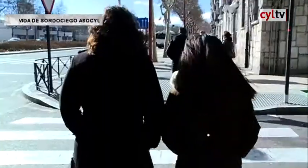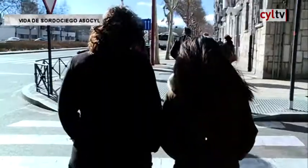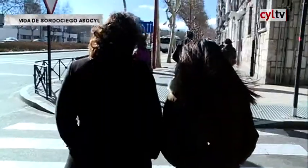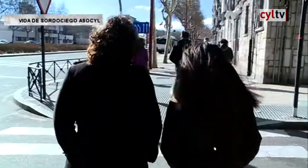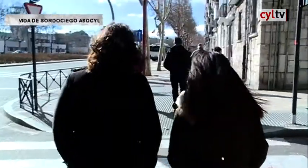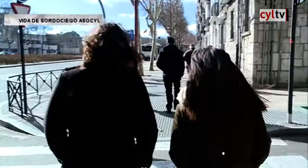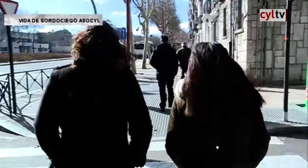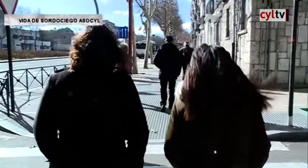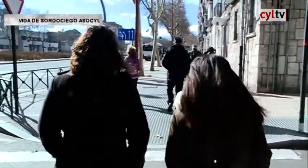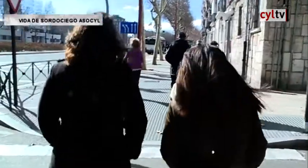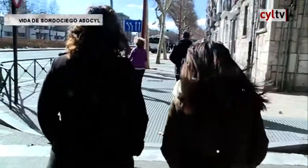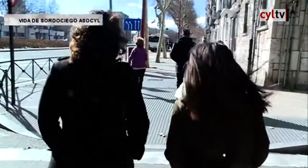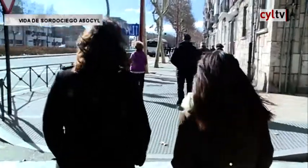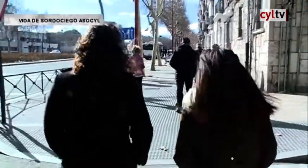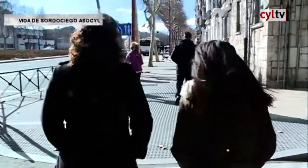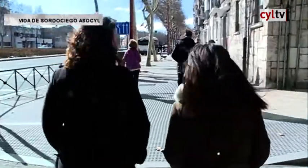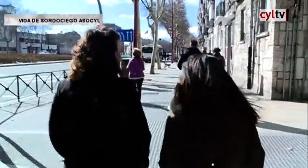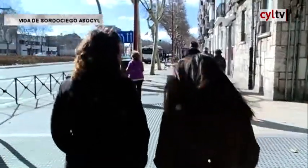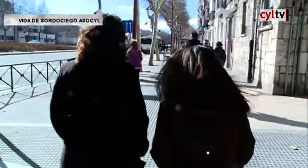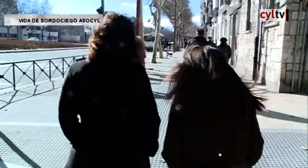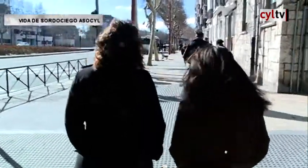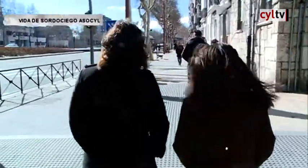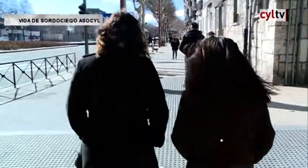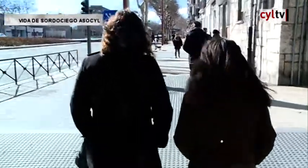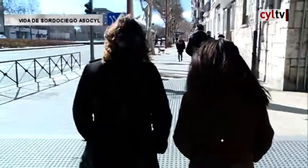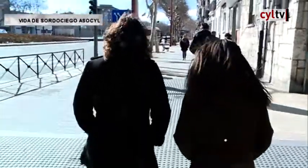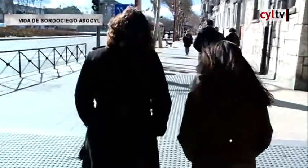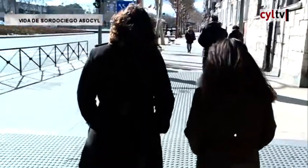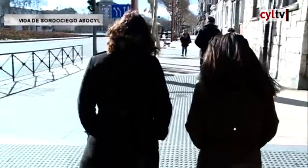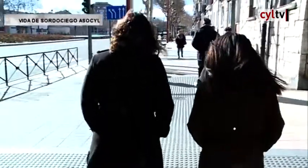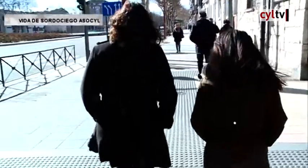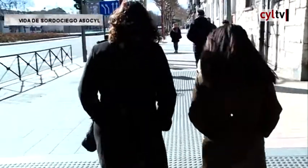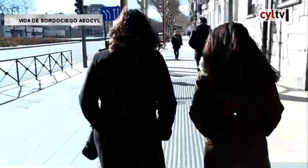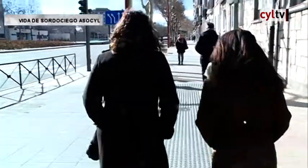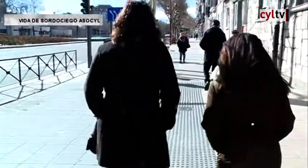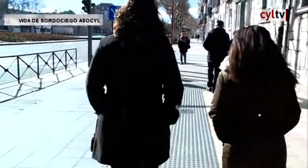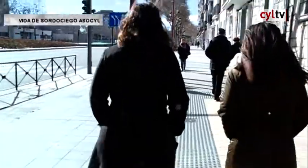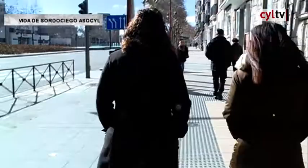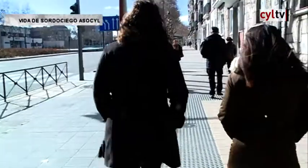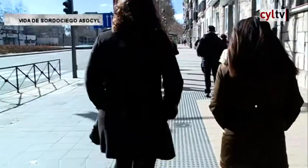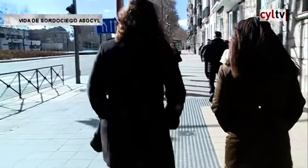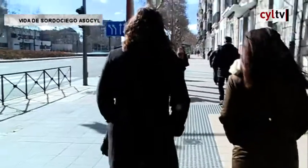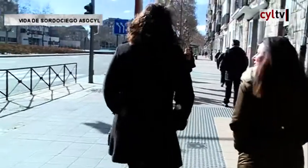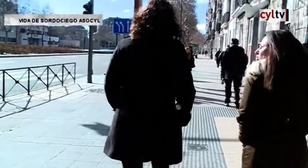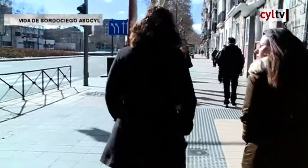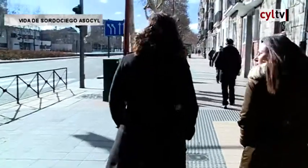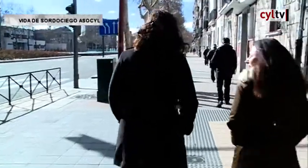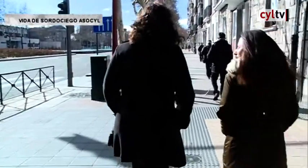es lo mismo tener un bastón para personas invidentes que un bastón para personas sordociegas. Es